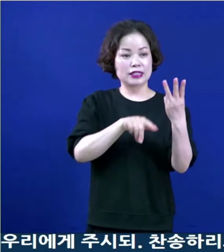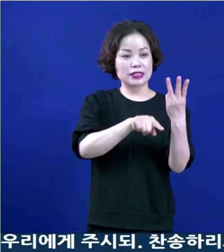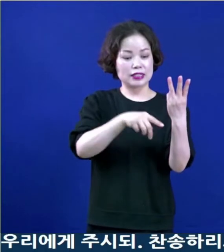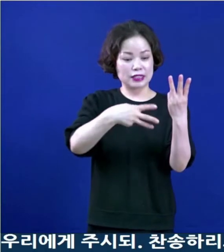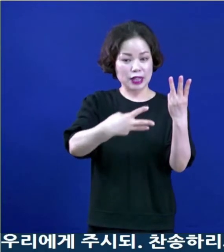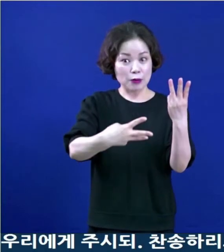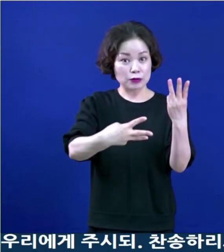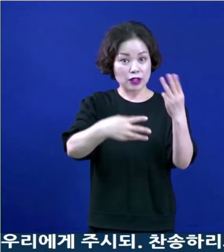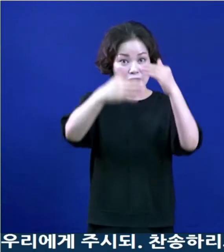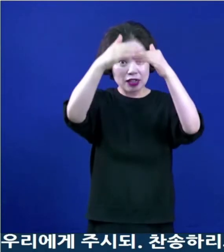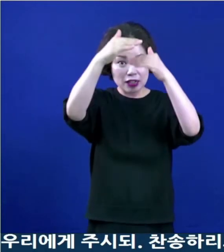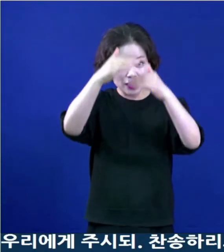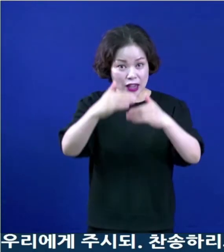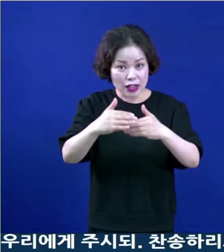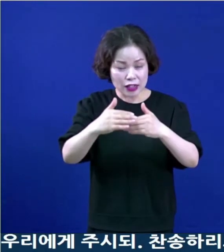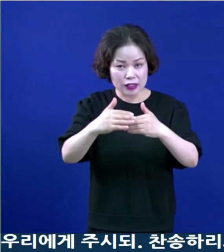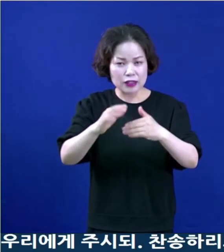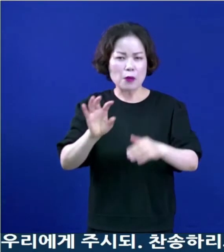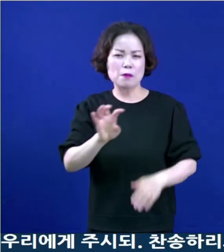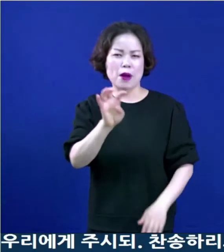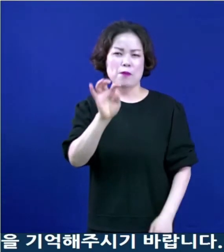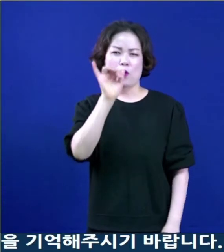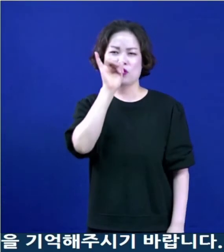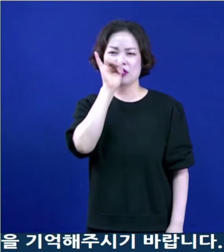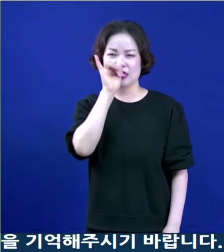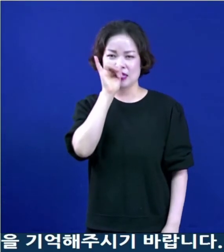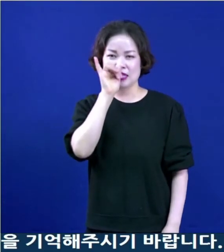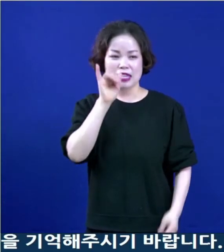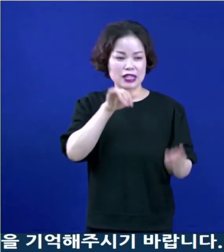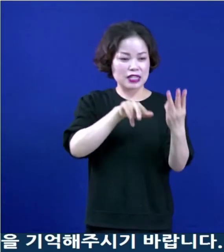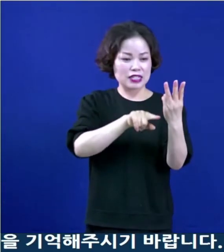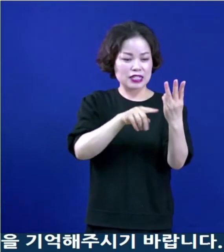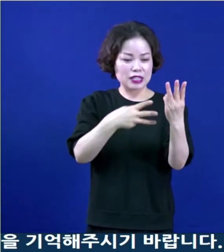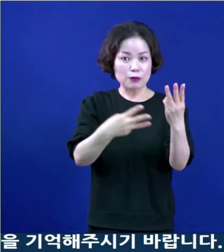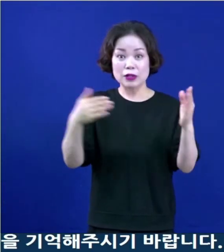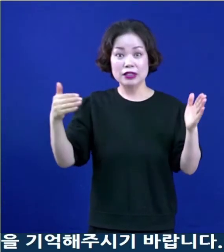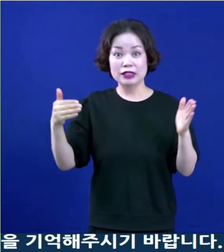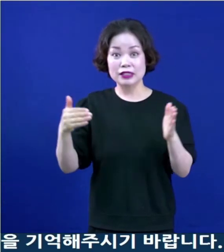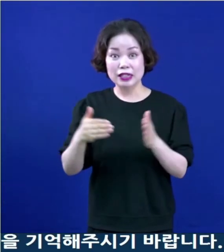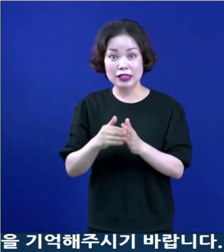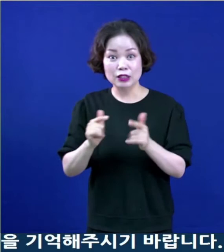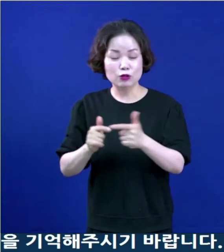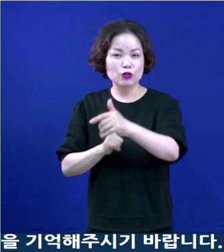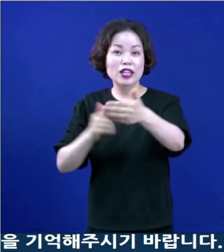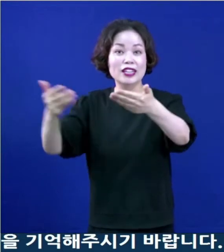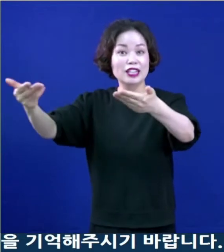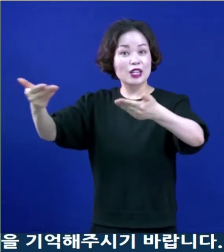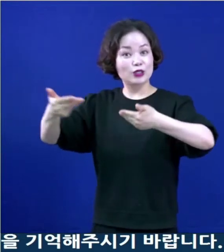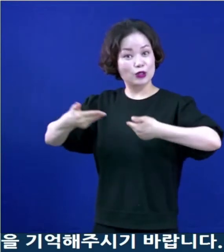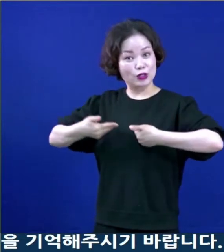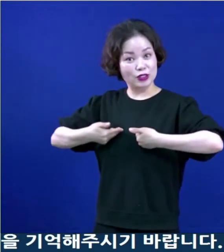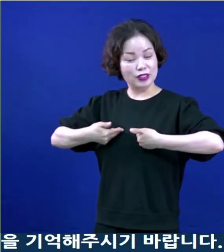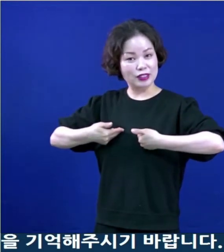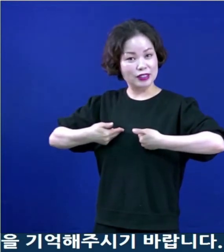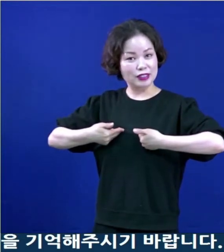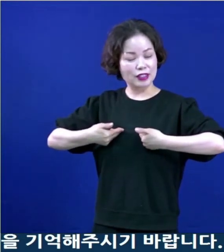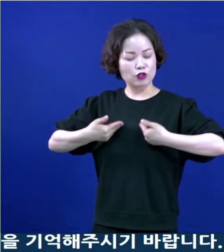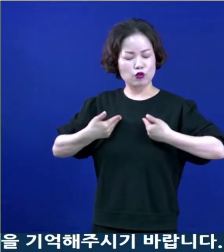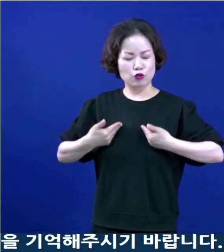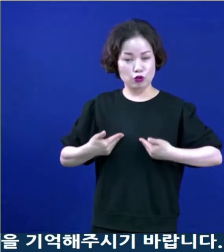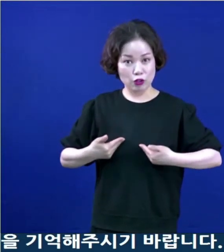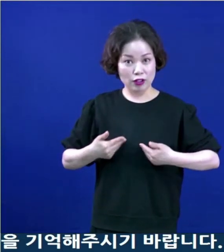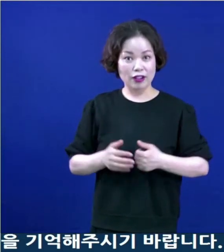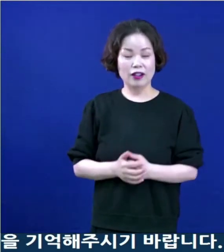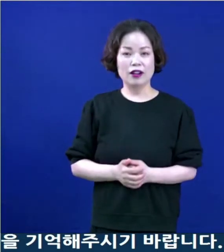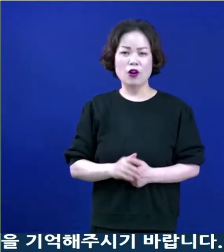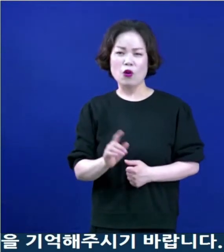다소 좀 반복적이죠. 3절이 끝나지 않습니다. 우리에게 주시되 쉼표죠.